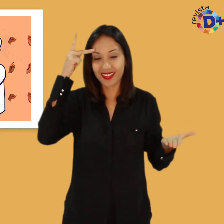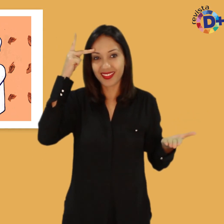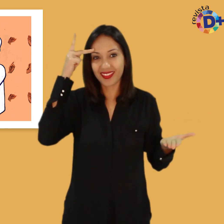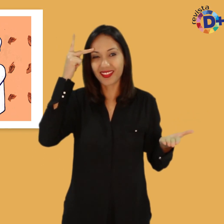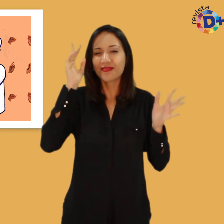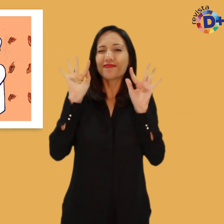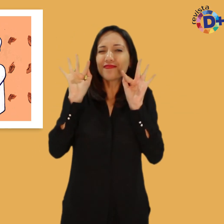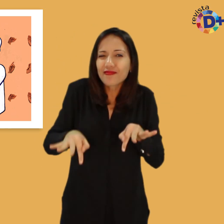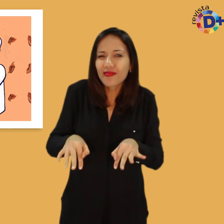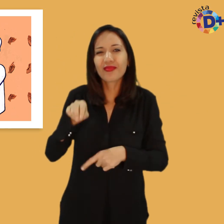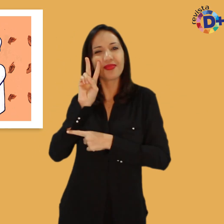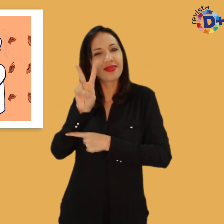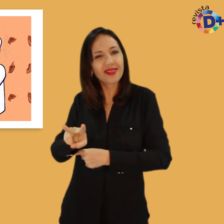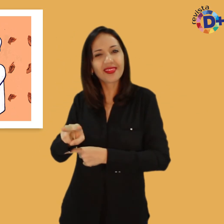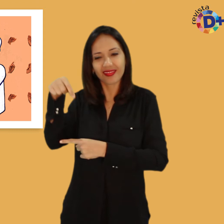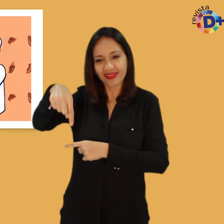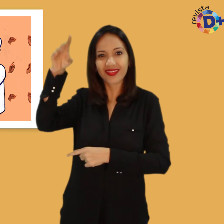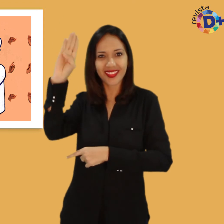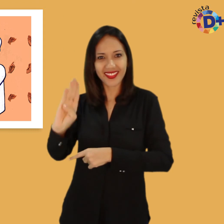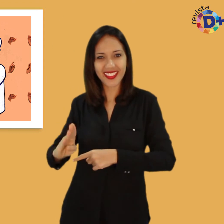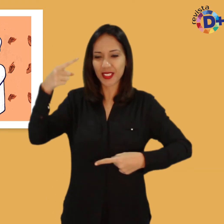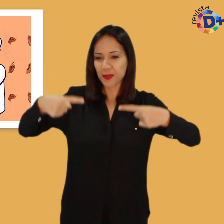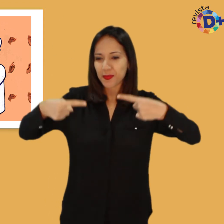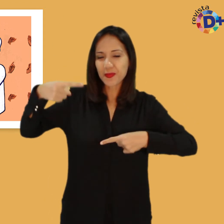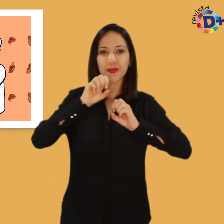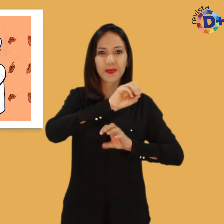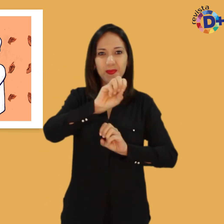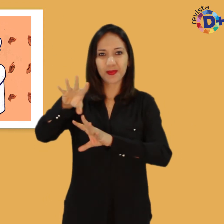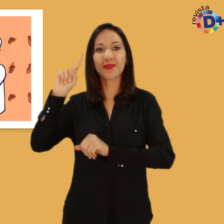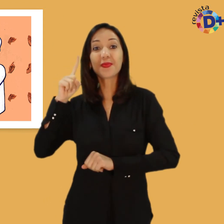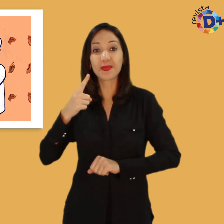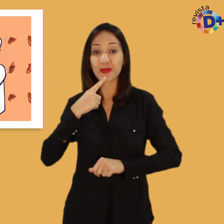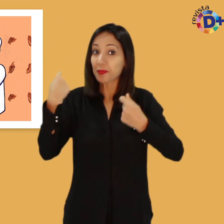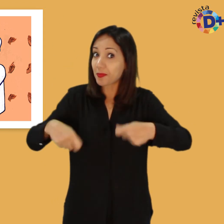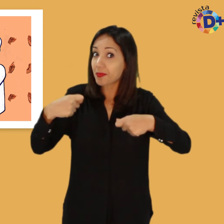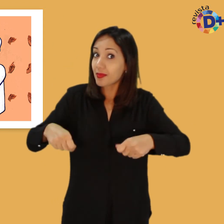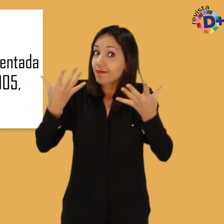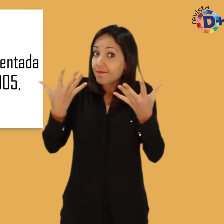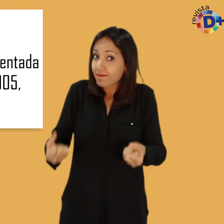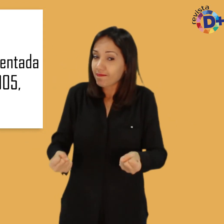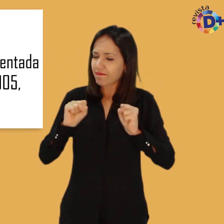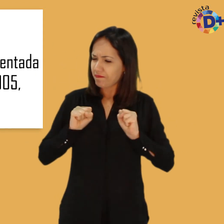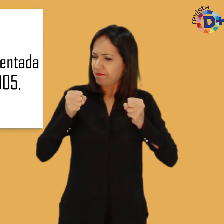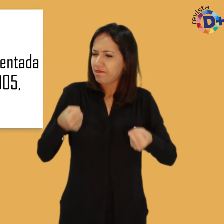E por último, vimos que no Brasil as políticas para a educação de surdos devem adotar, por força da